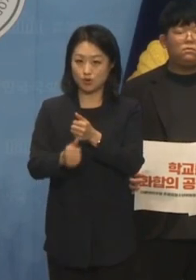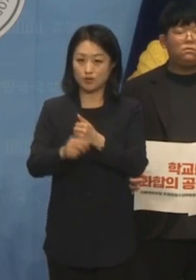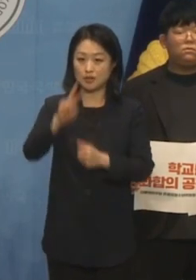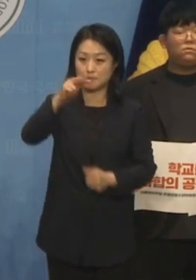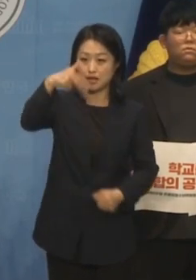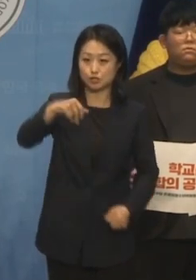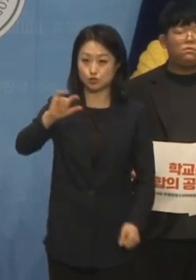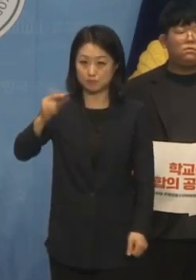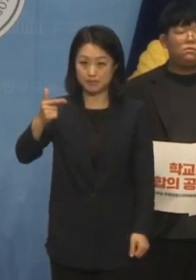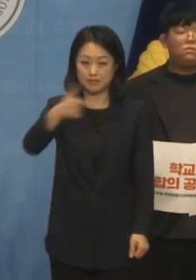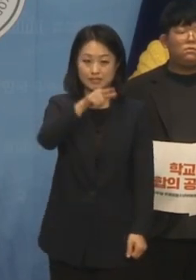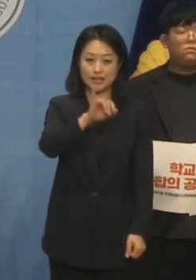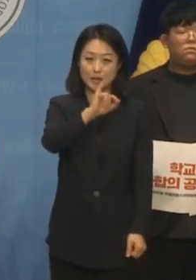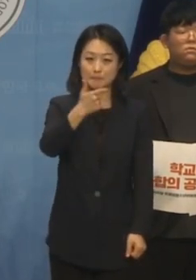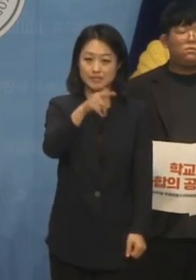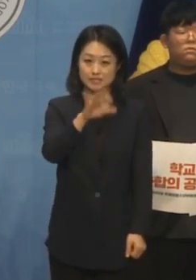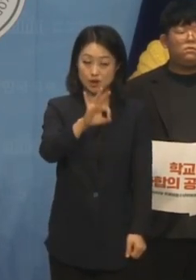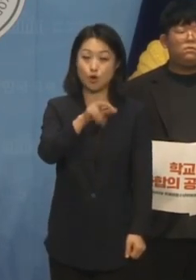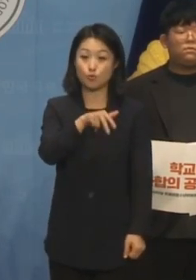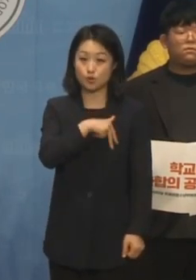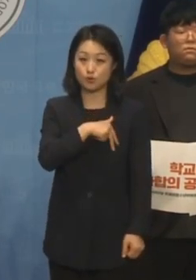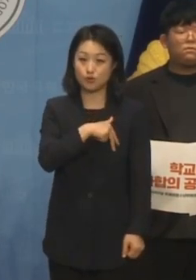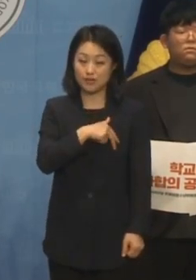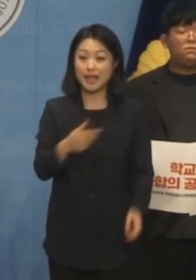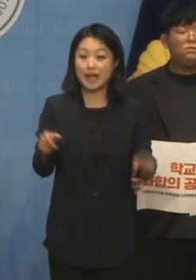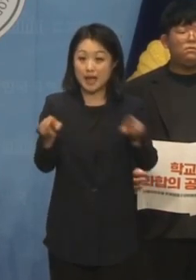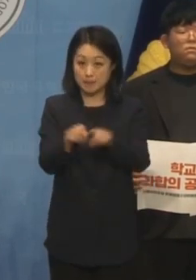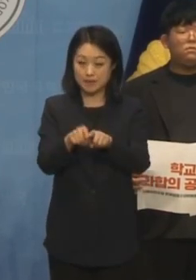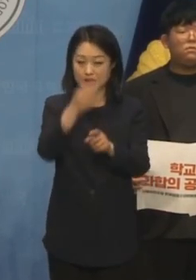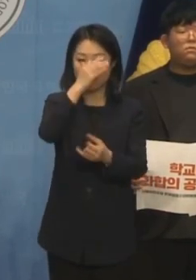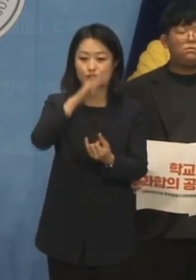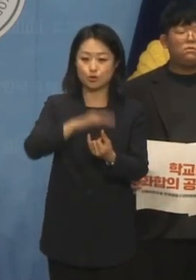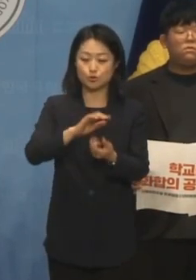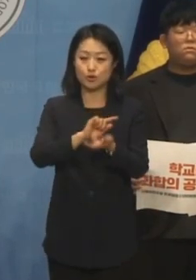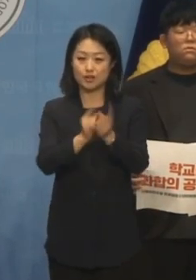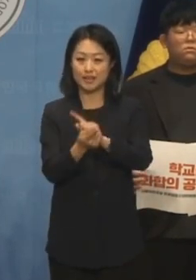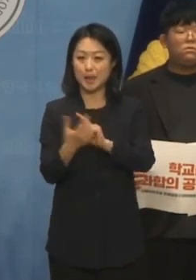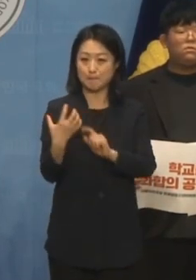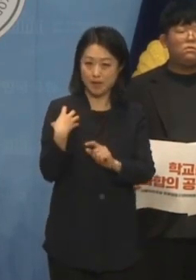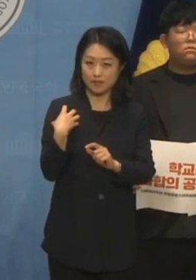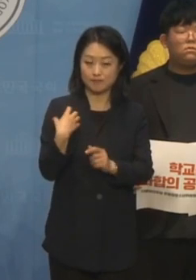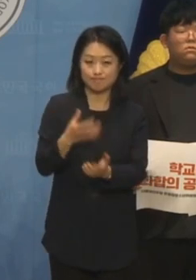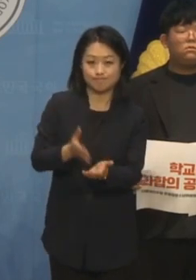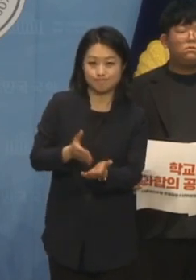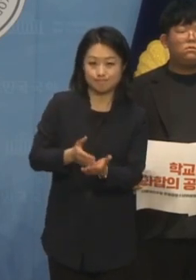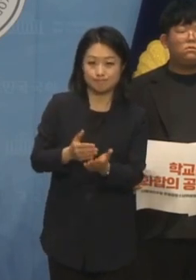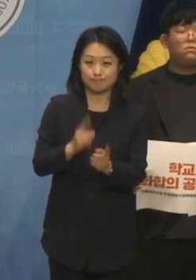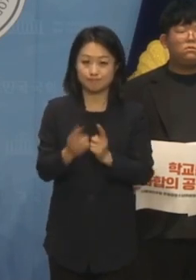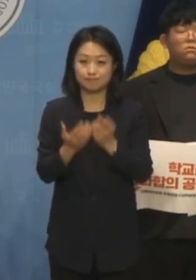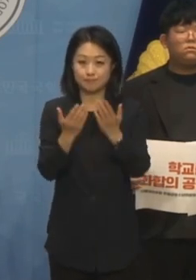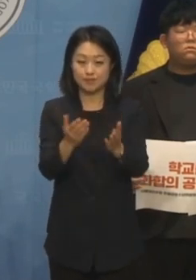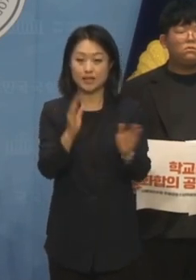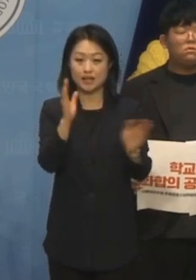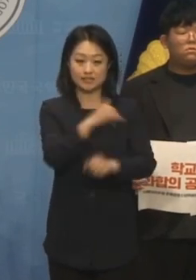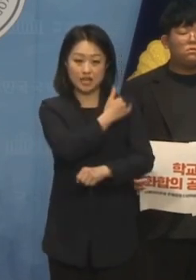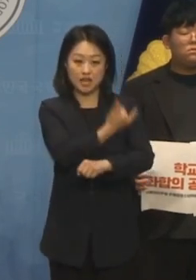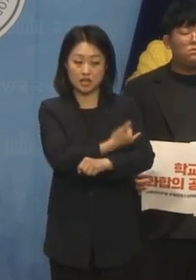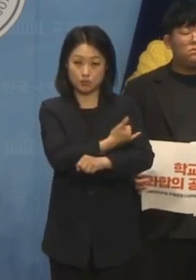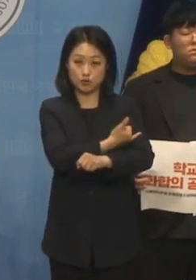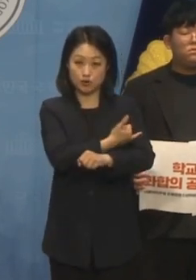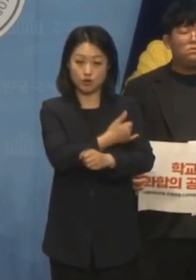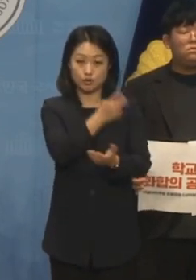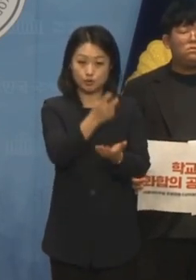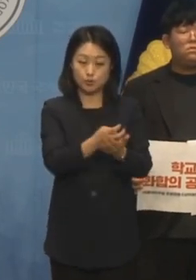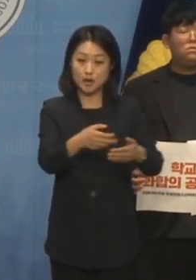의원실 그리고 강민정 의원실과 함께 당내 청소년을 대변하는 기구로서 학생인권조례 폐지에 대한 규탄 기자회견을 하러 이